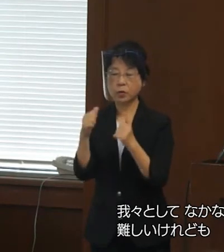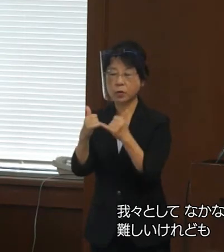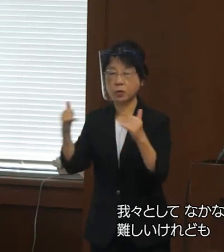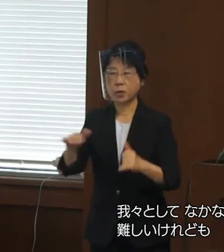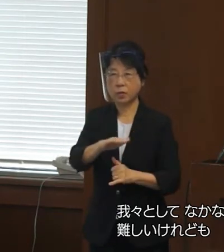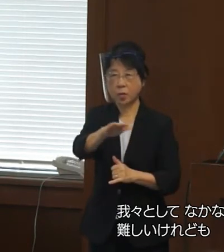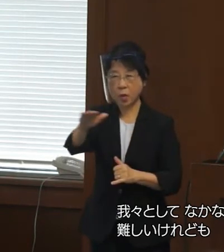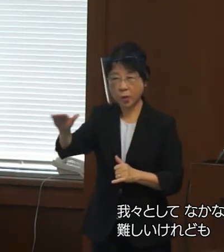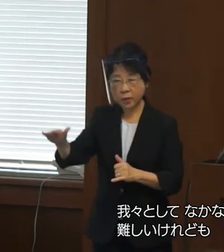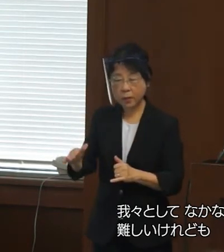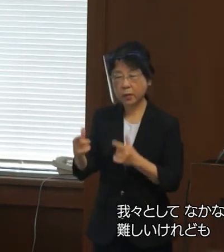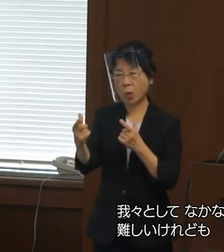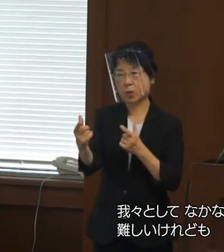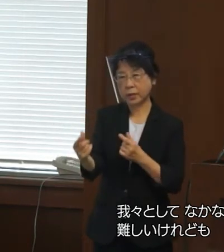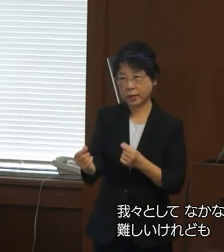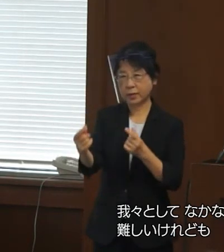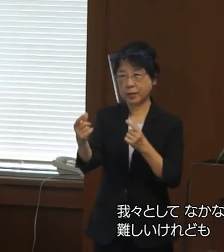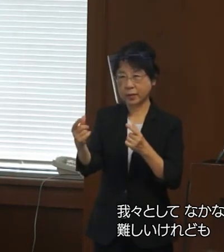予知するのは難しいけれども、